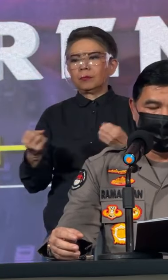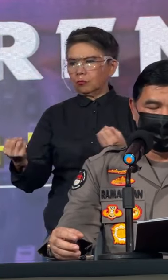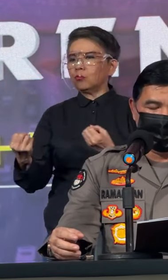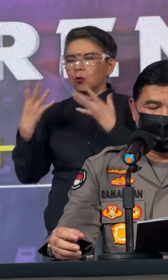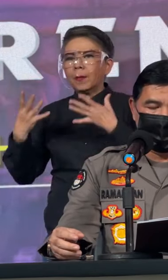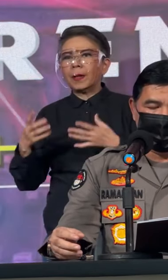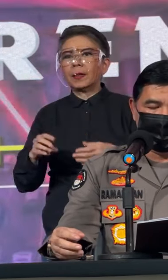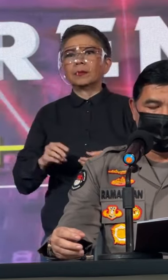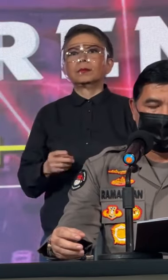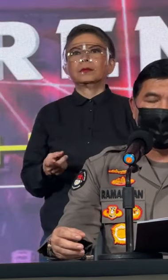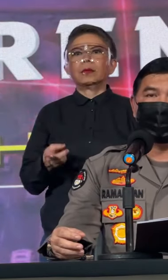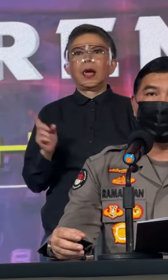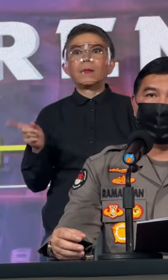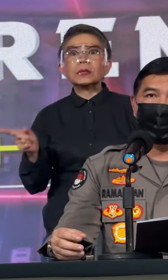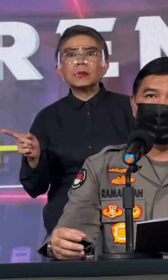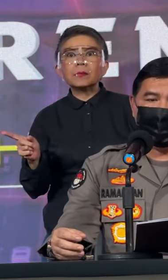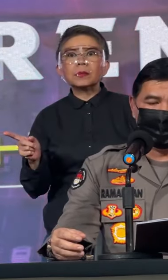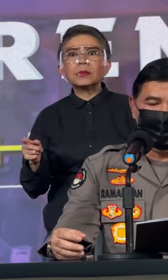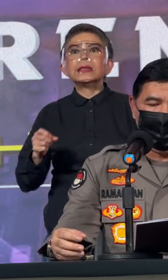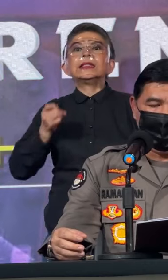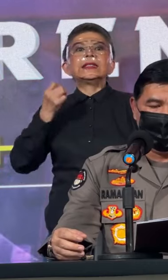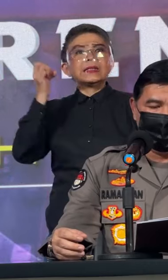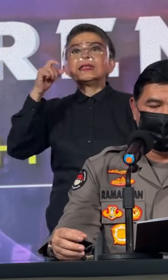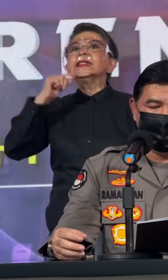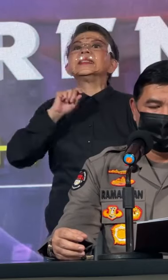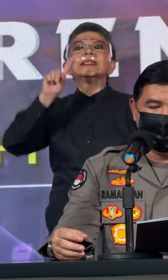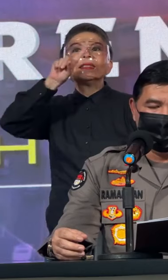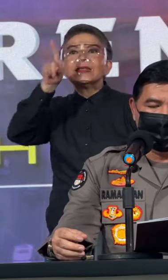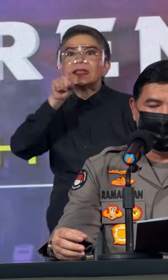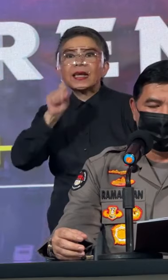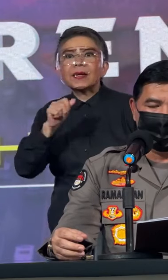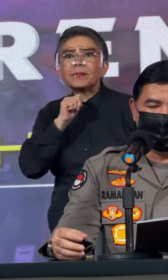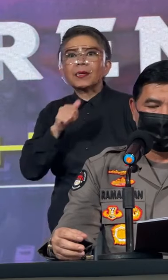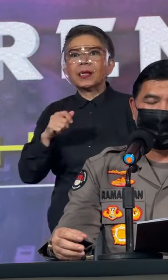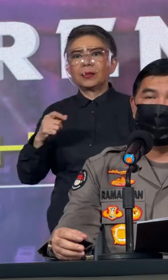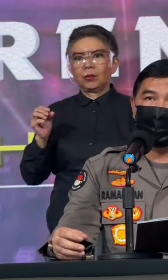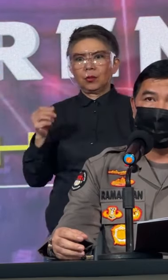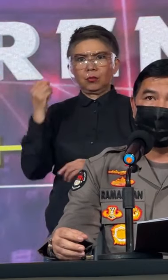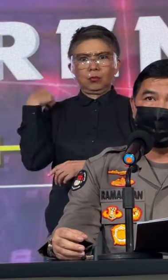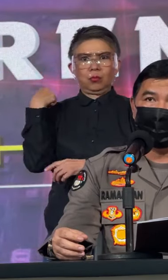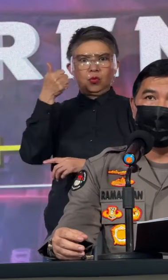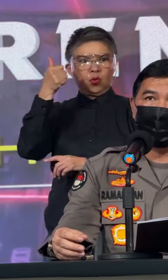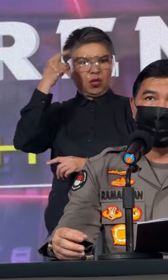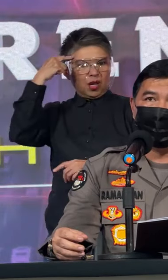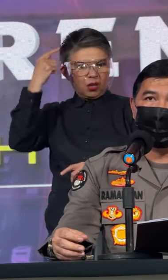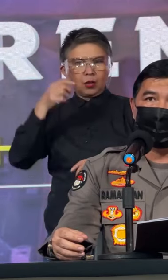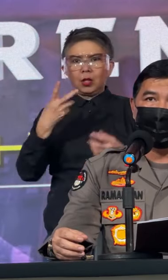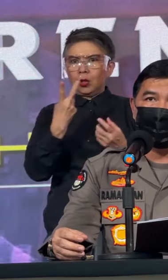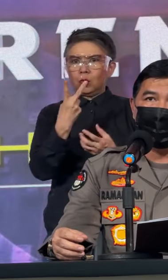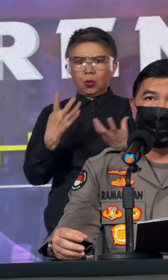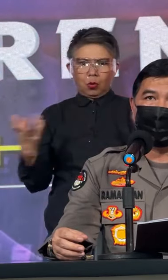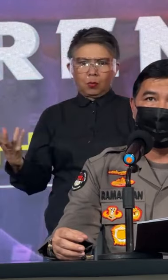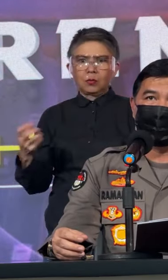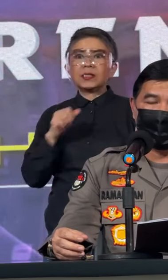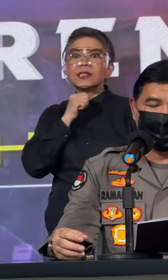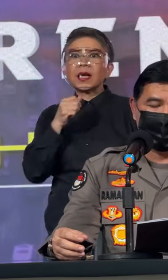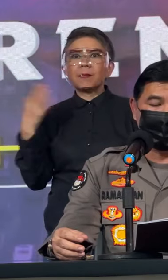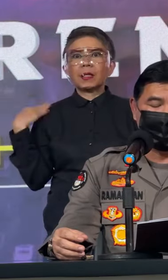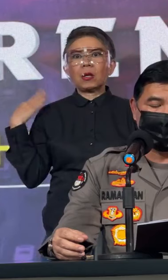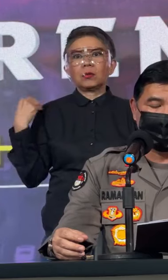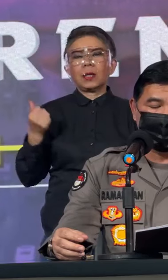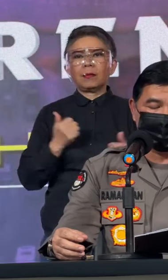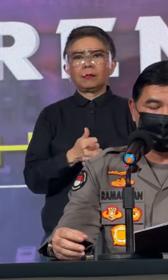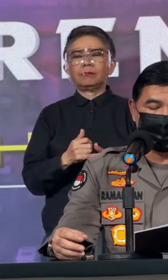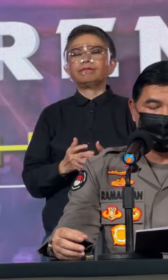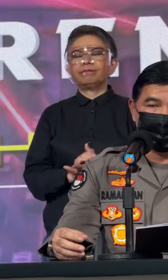mengungkap ya aktor intelektual dan pelaku dari 2 kelompok warga masyarakat